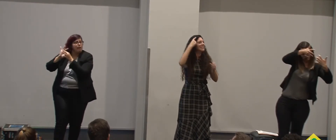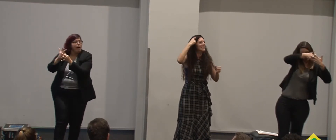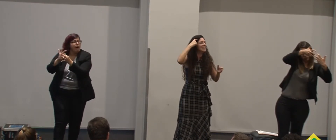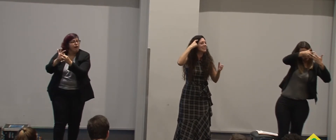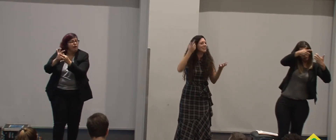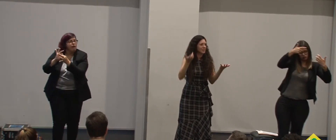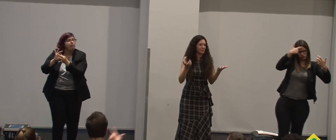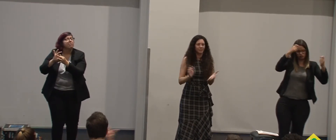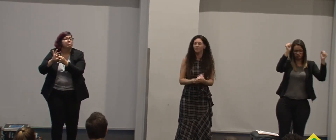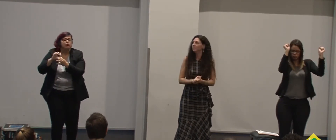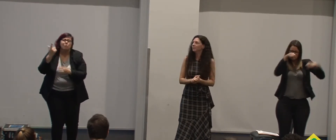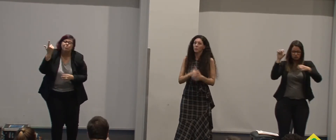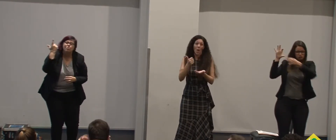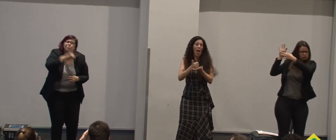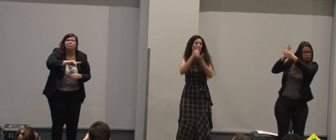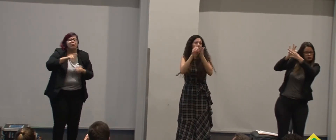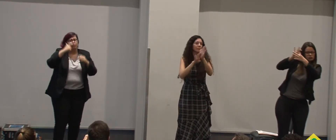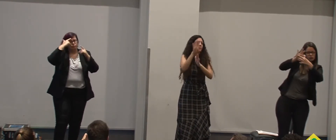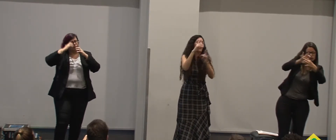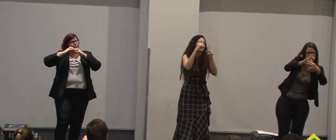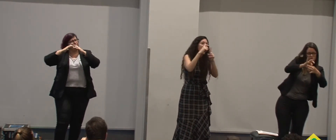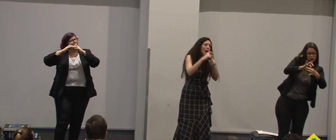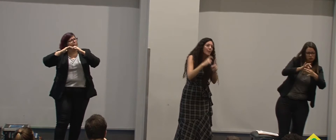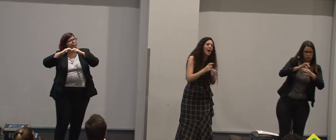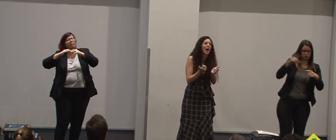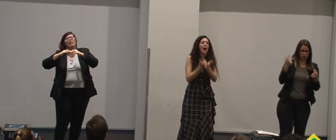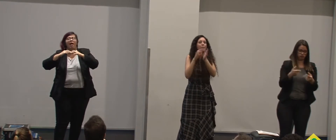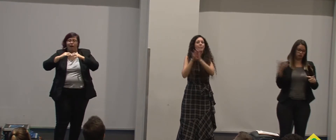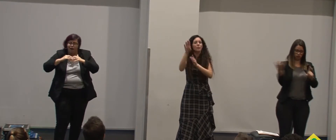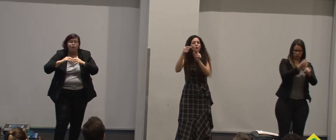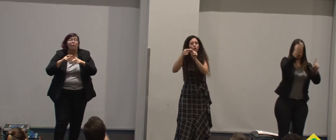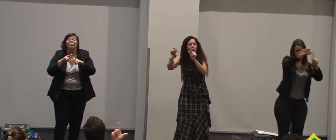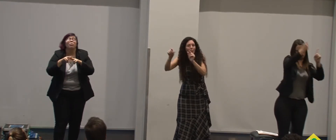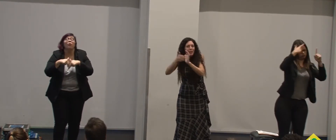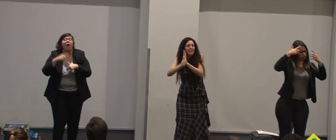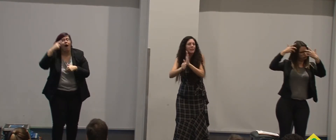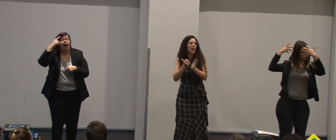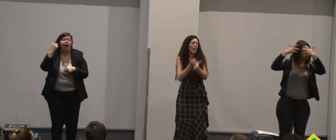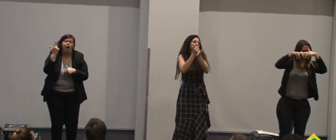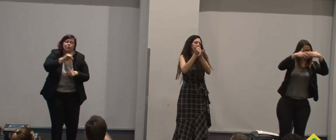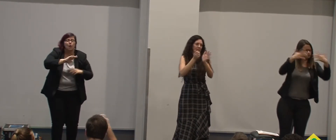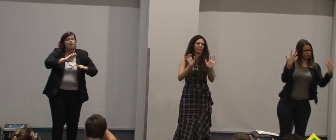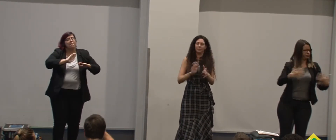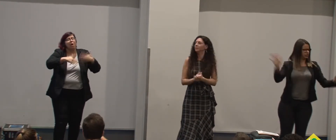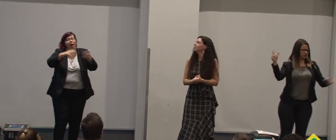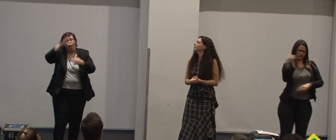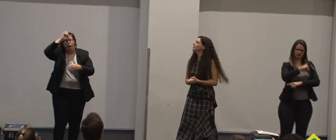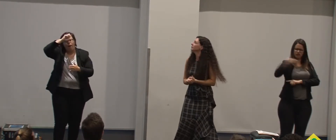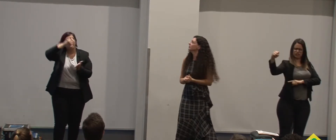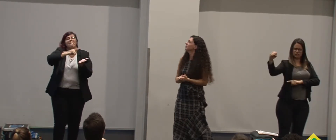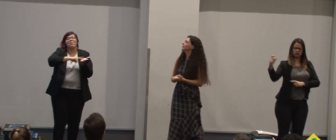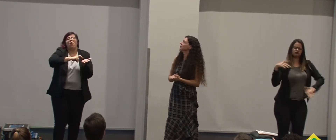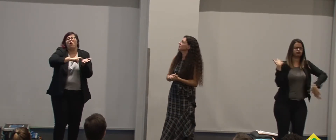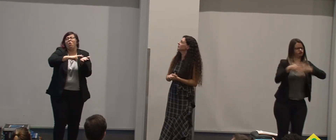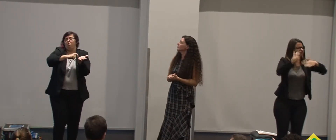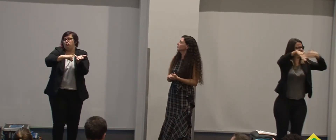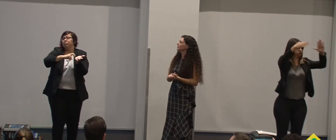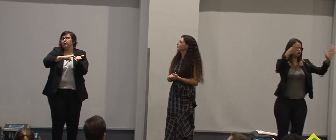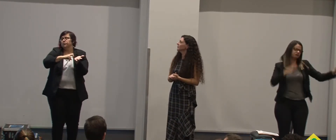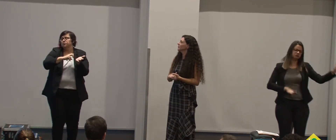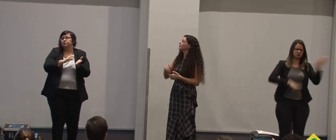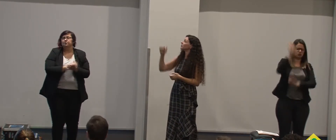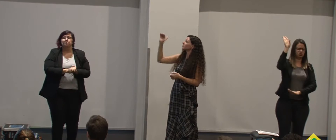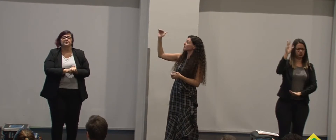consigam serem utilizados concomitantemente para poder favorecer, né, o uso morfológico, o uso tanto